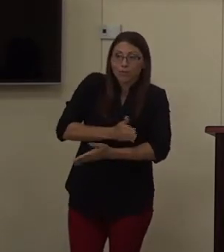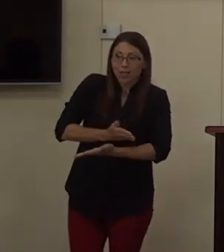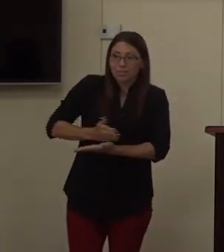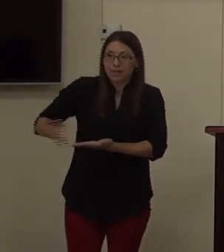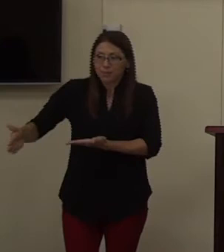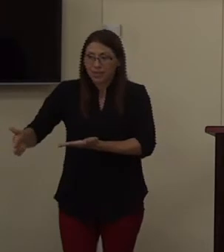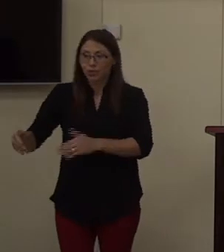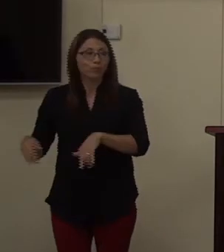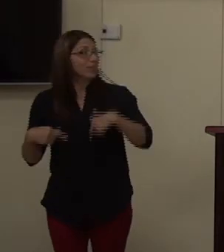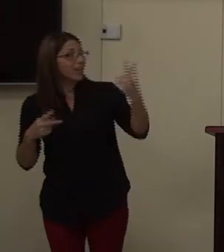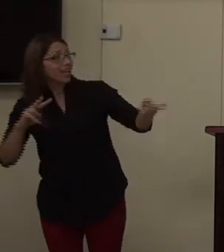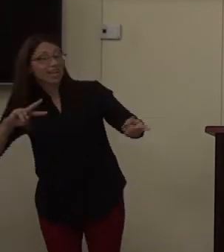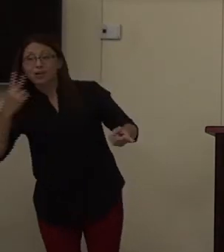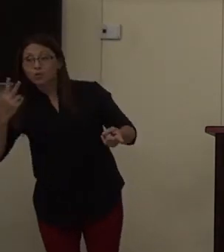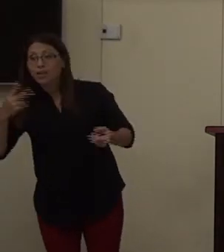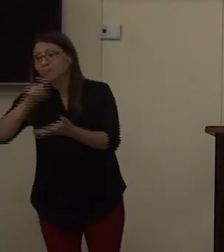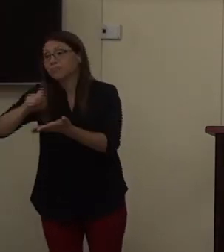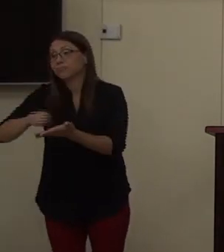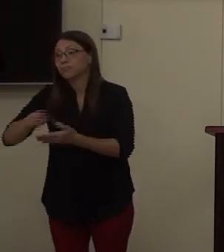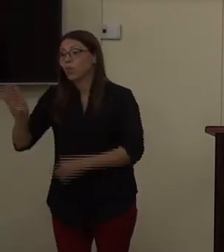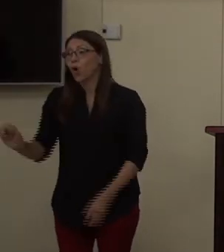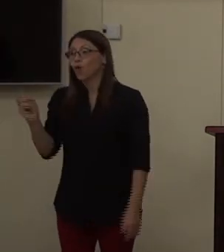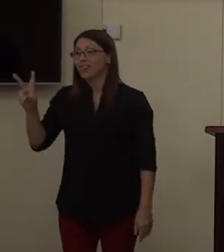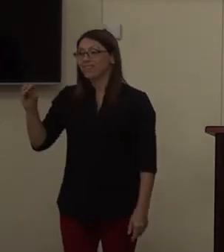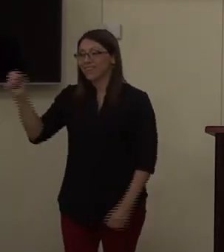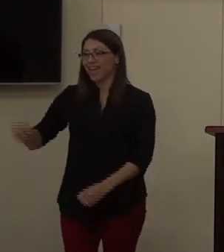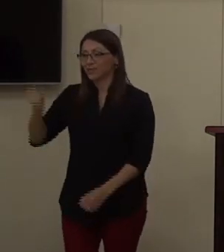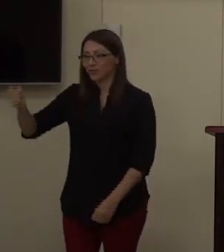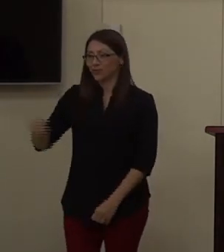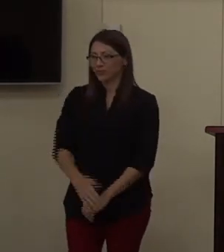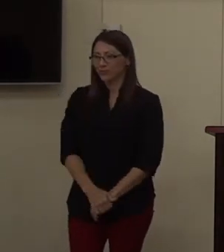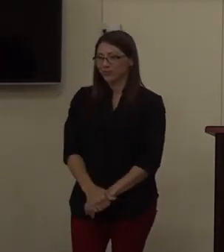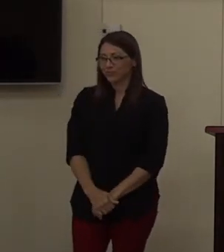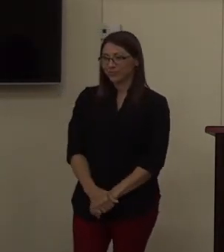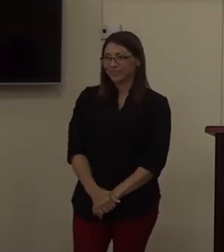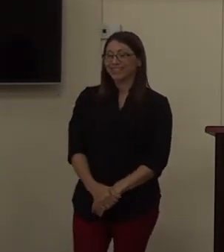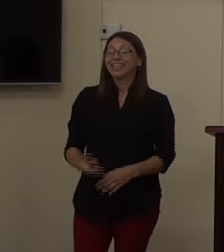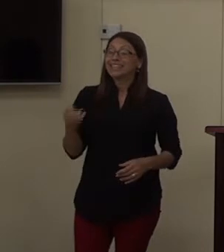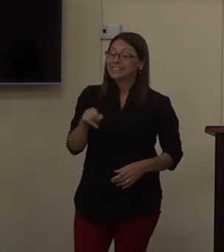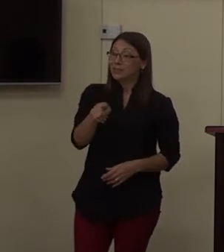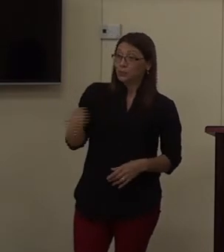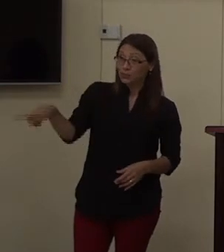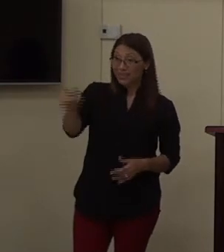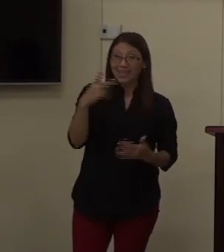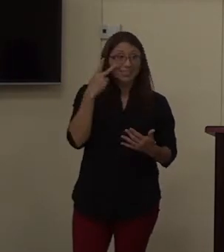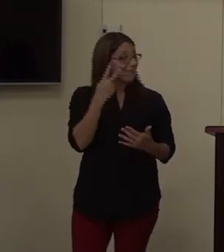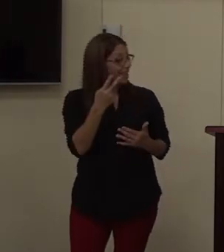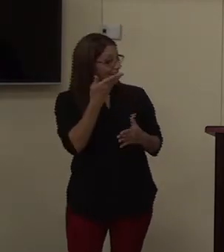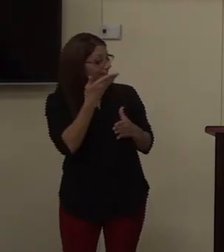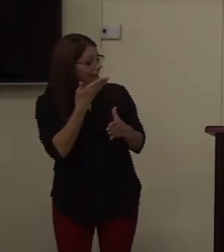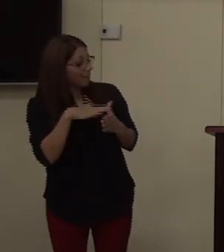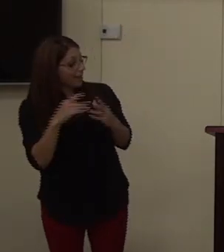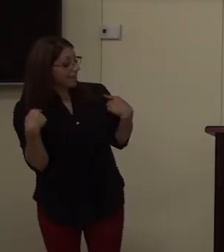la segunda es una canción compuesta por un joven de 20 años. Y si ustedes ya ven la parte en español,